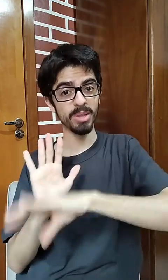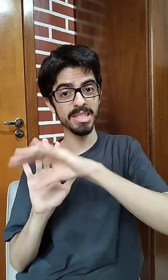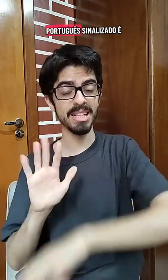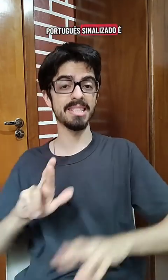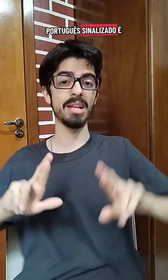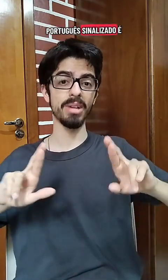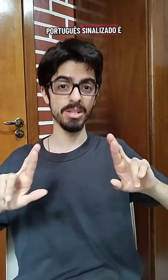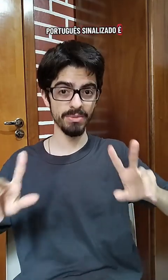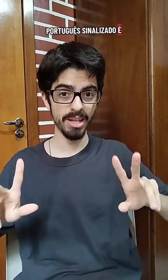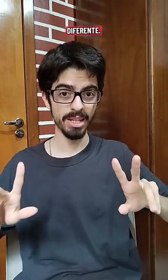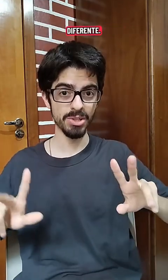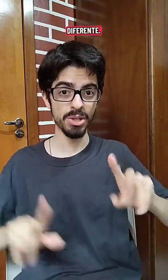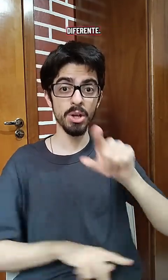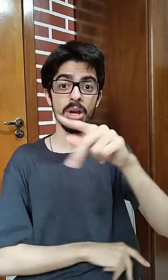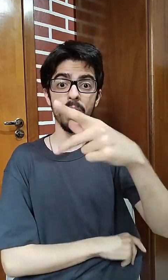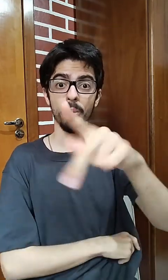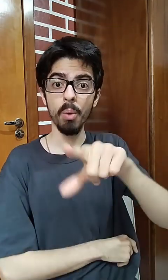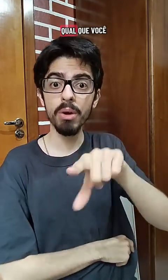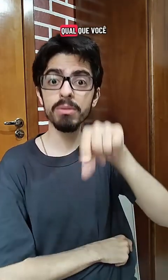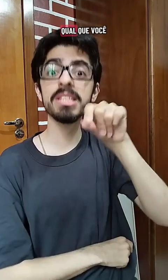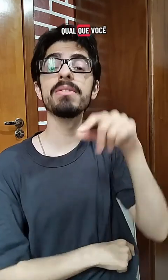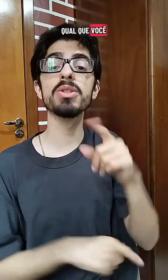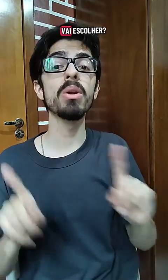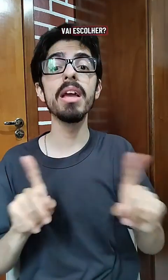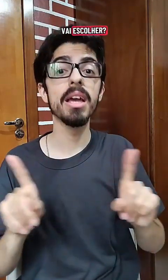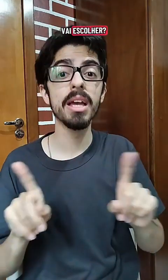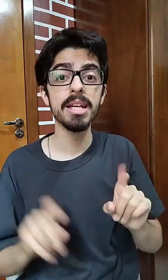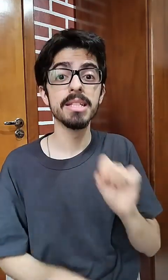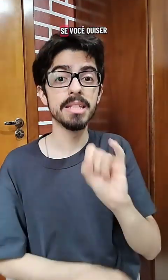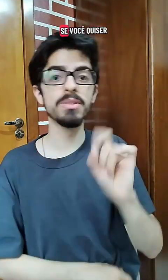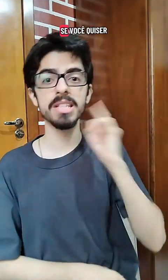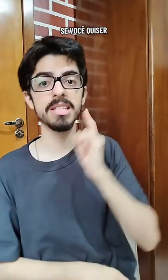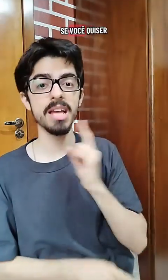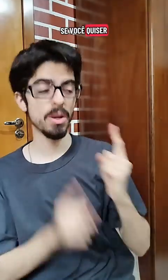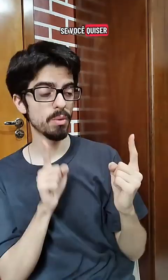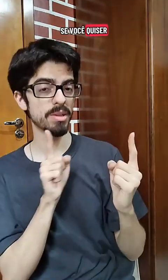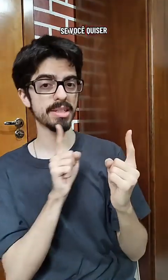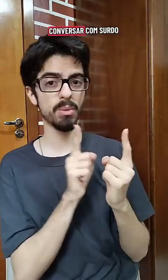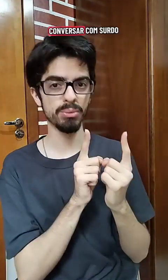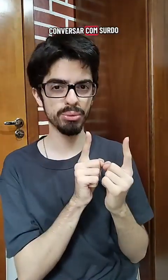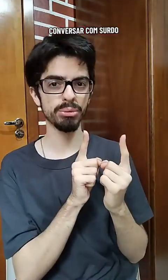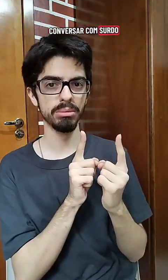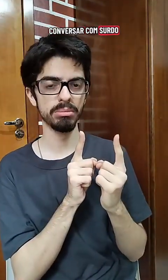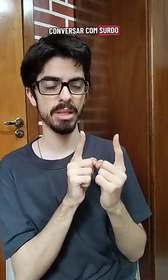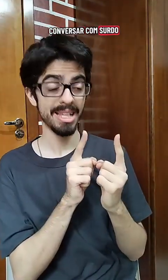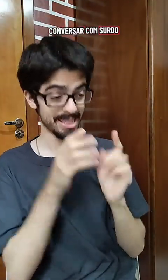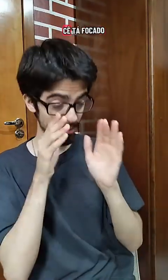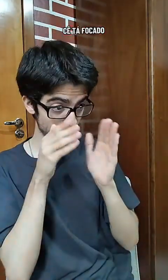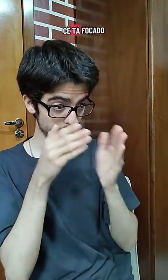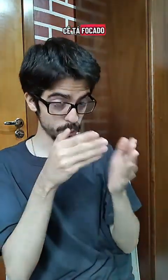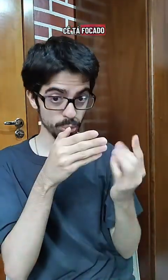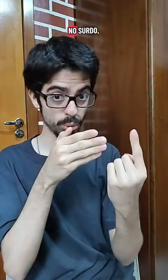português sinalizado é diferente. Qual que você vai escolher? Se você quiser conversar com um surdo, você está focado no